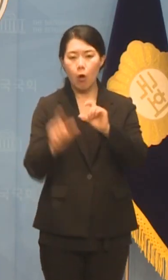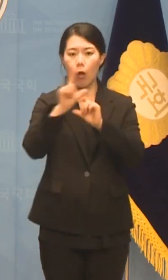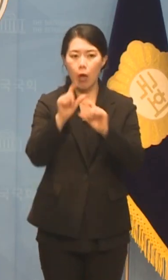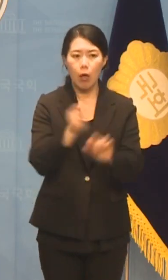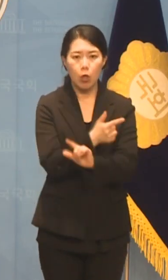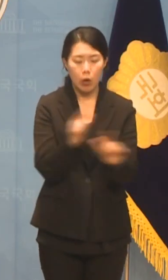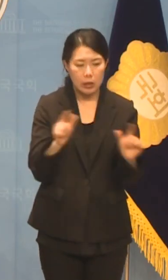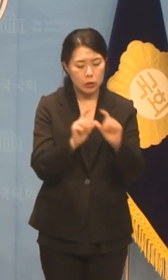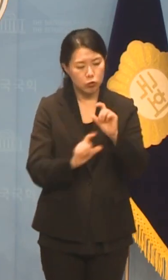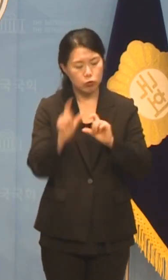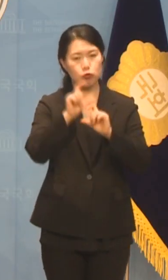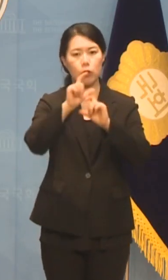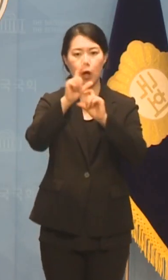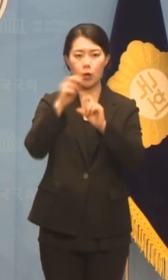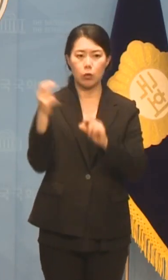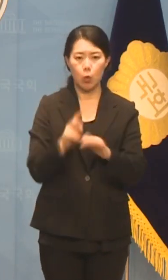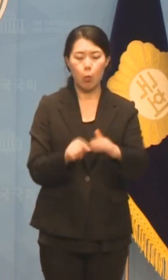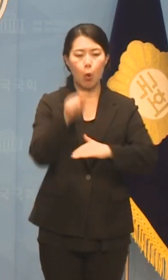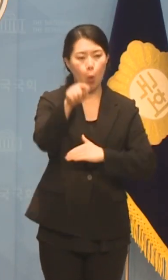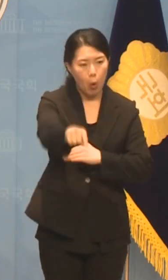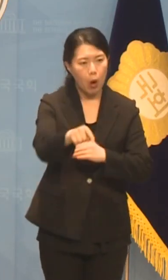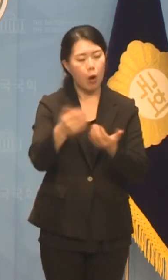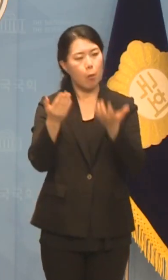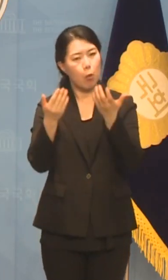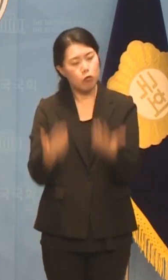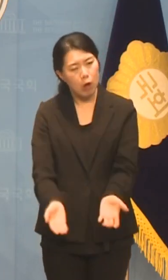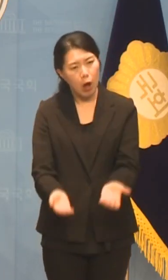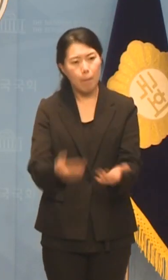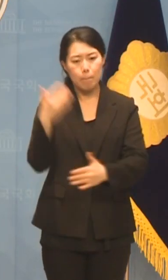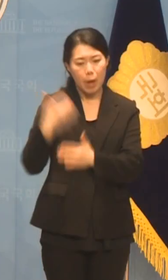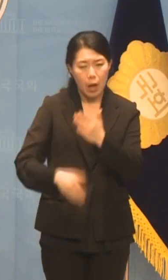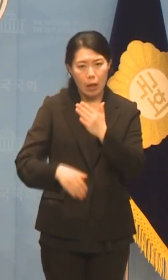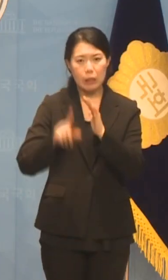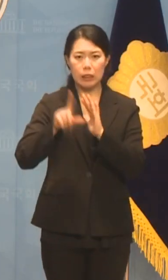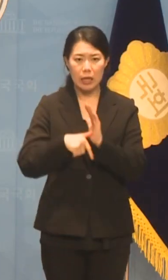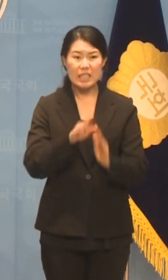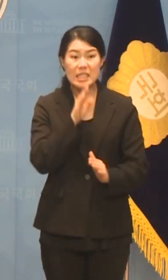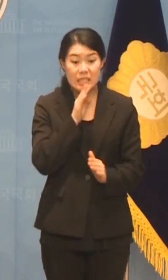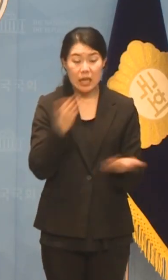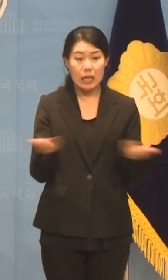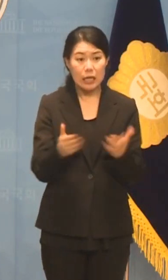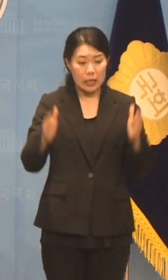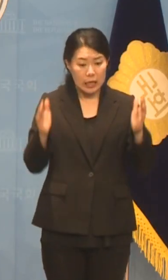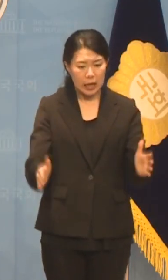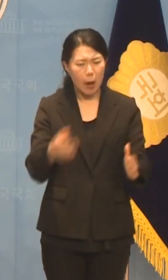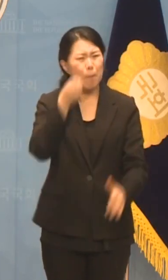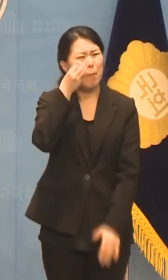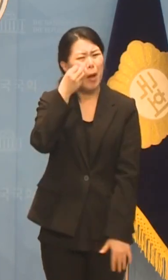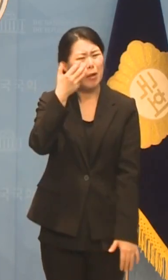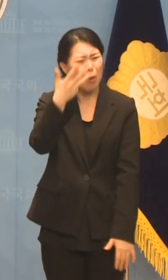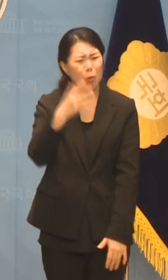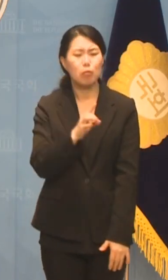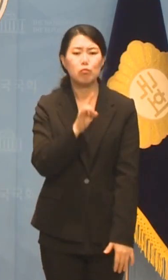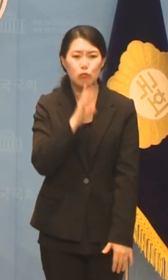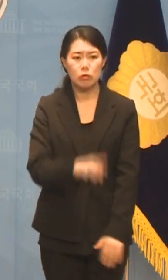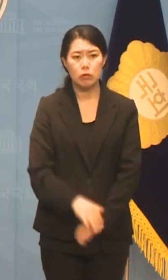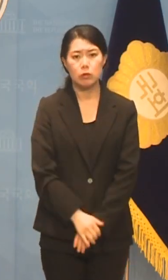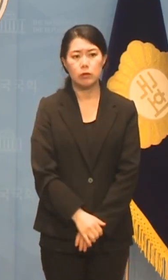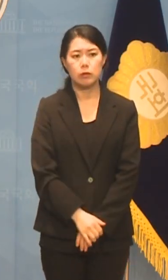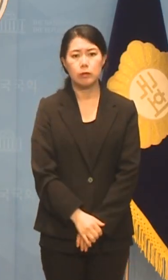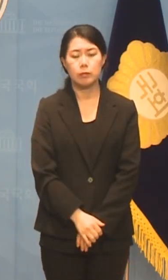각종 휴가나 외출 예방 날짜를 제하면 실제 복무 기간은 8개월이 채 안 될